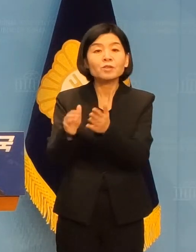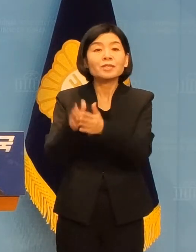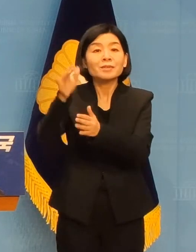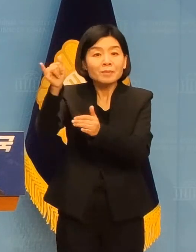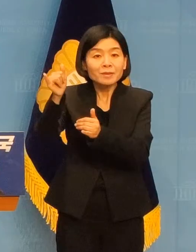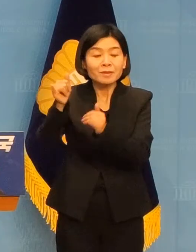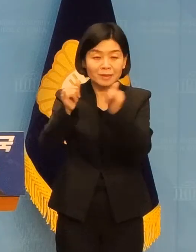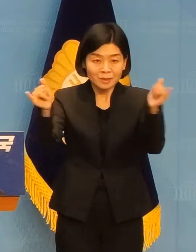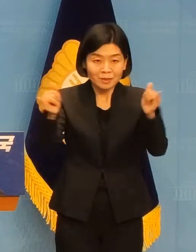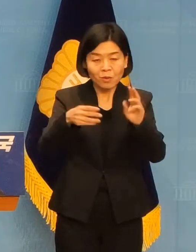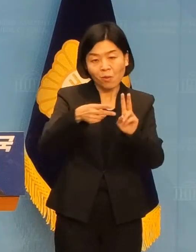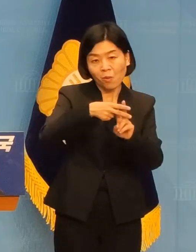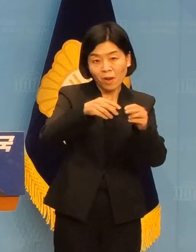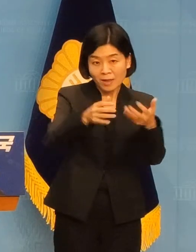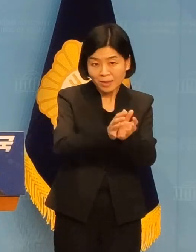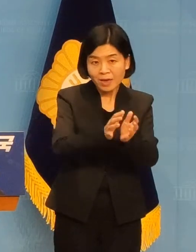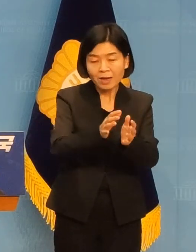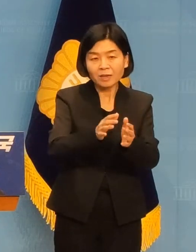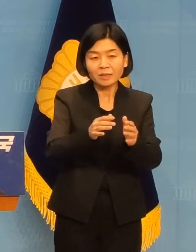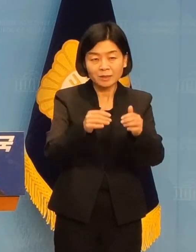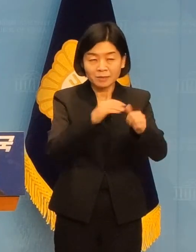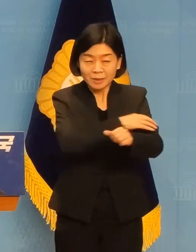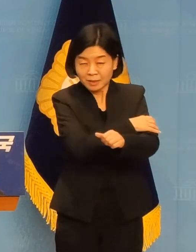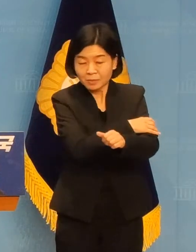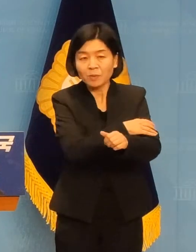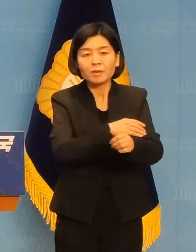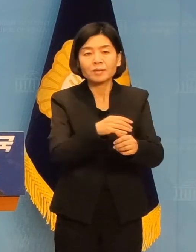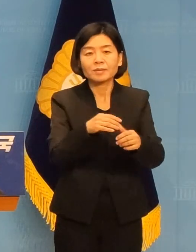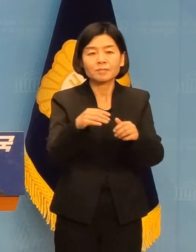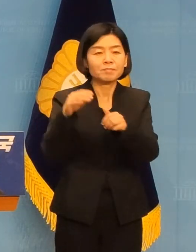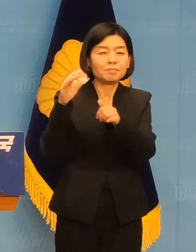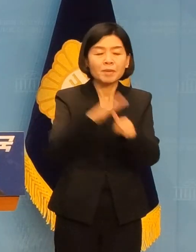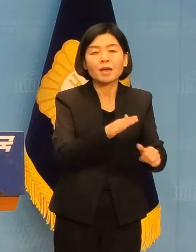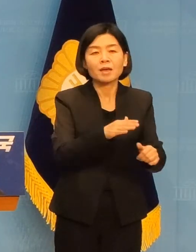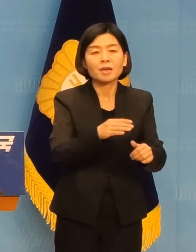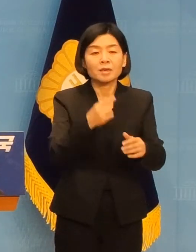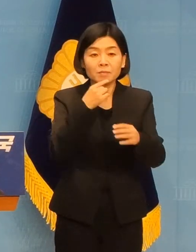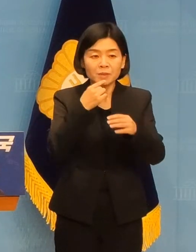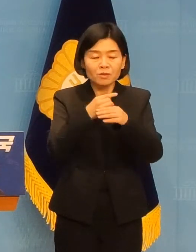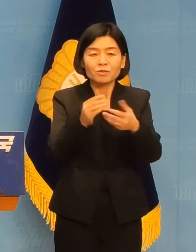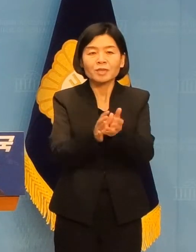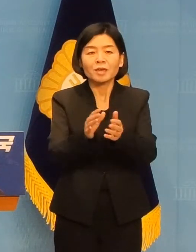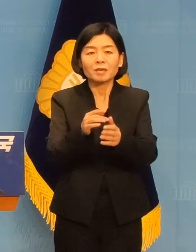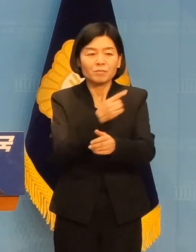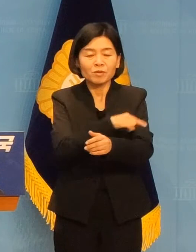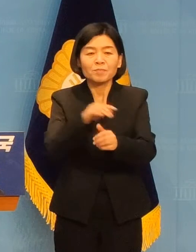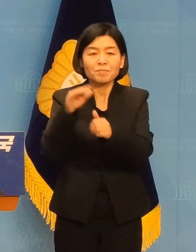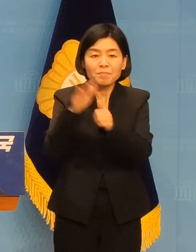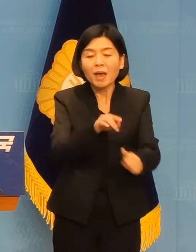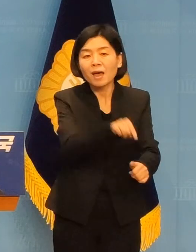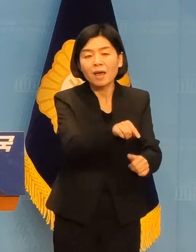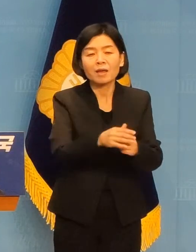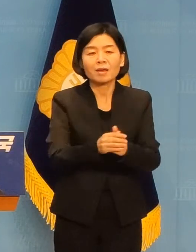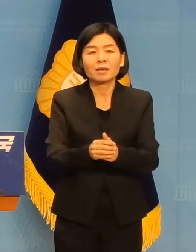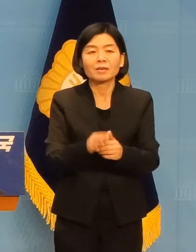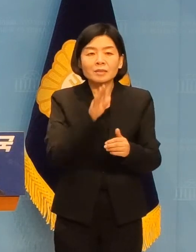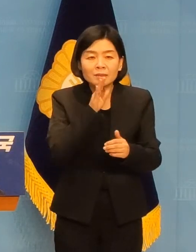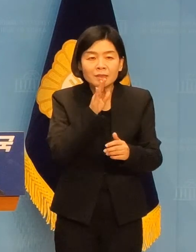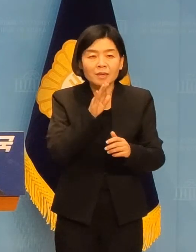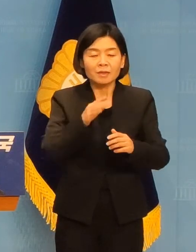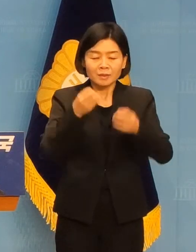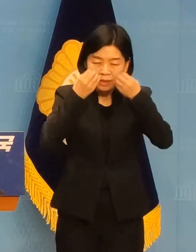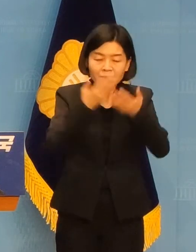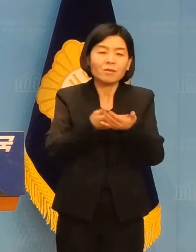심판했고 민주당의 무능도 함께 심판했습니다. 맘다니의 등장은 새로운 정치